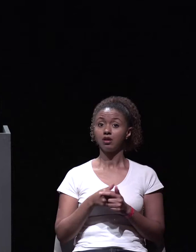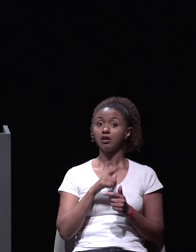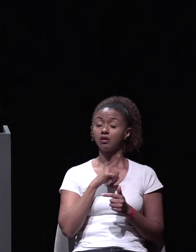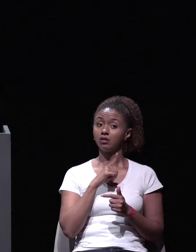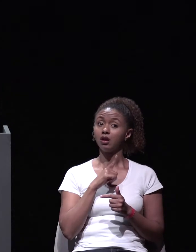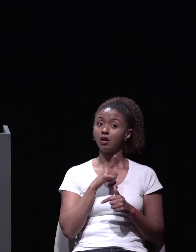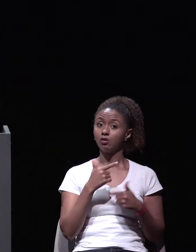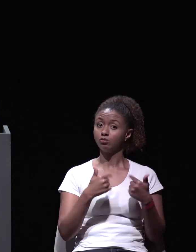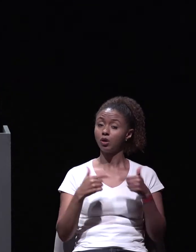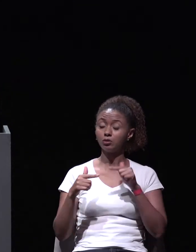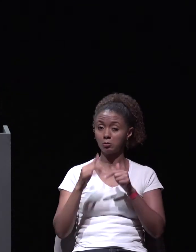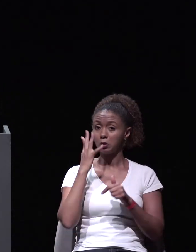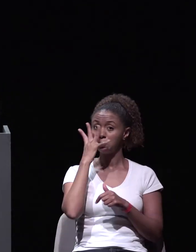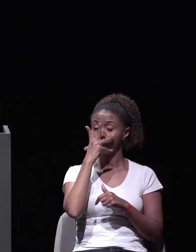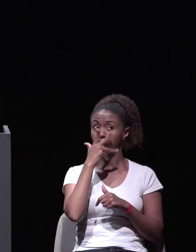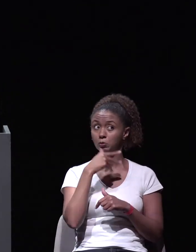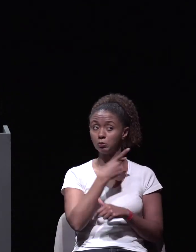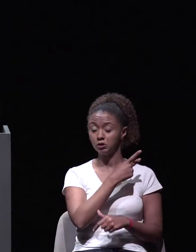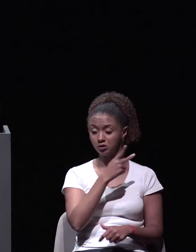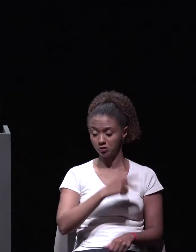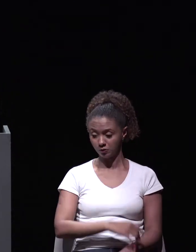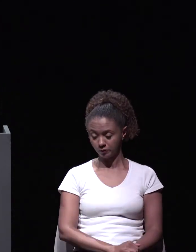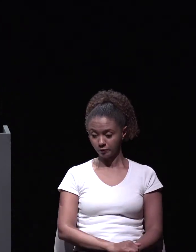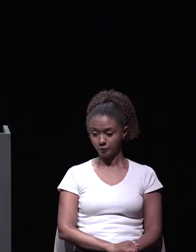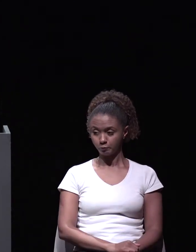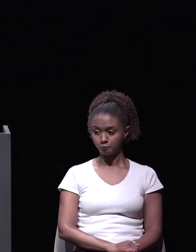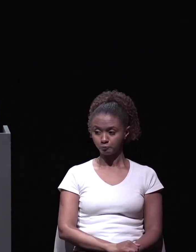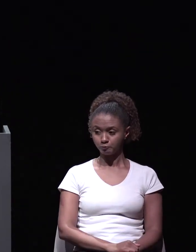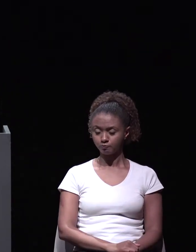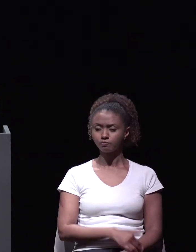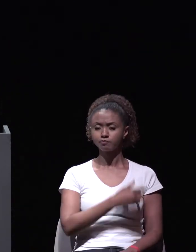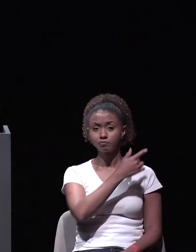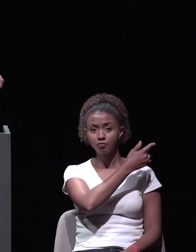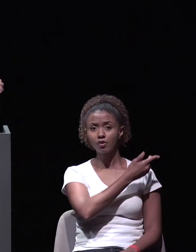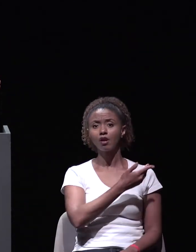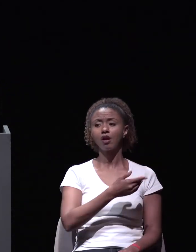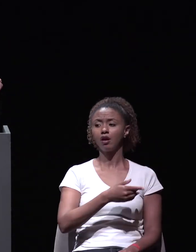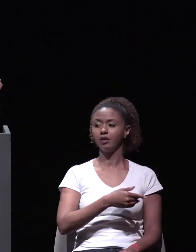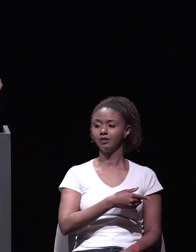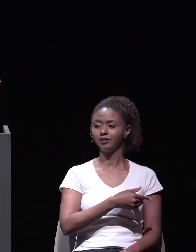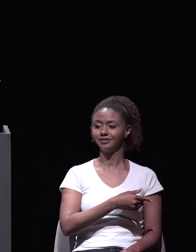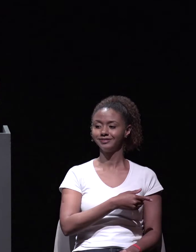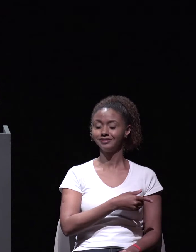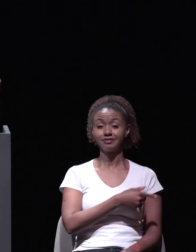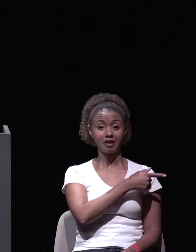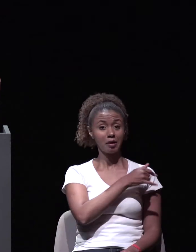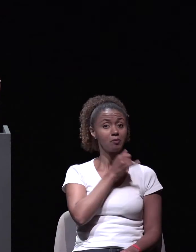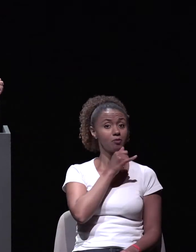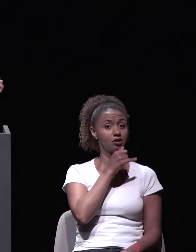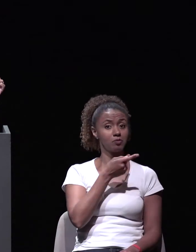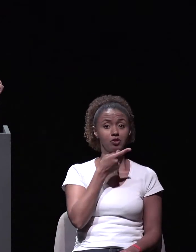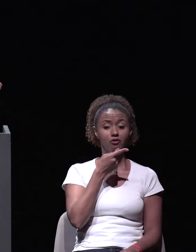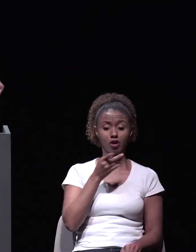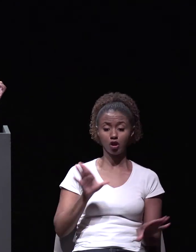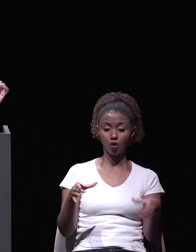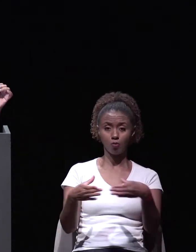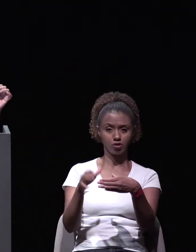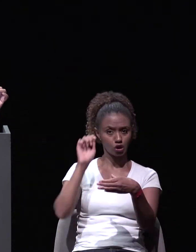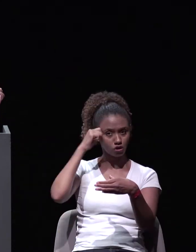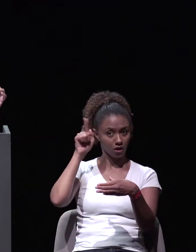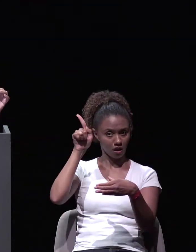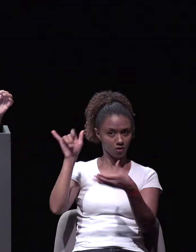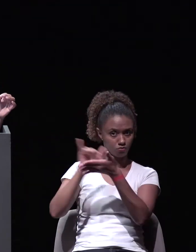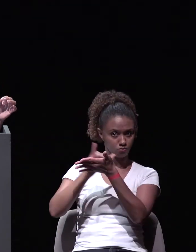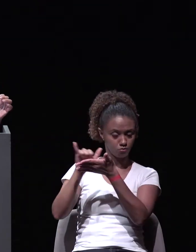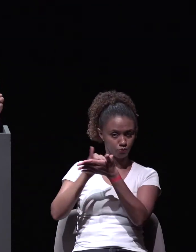trabalho bem bonito que foi feito a partir delas. E aí ele vai dizer, né, ele está aqui falando, por exemplo, de uma comunidade negra de Nova